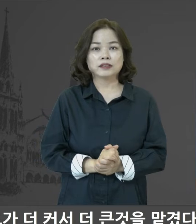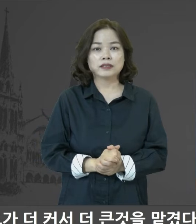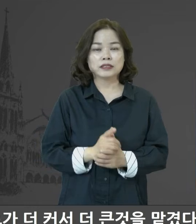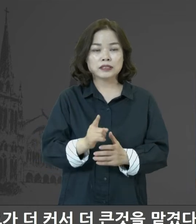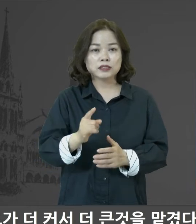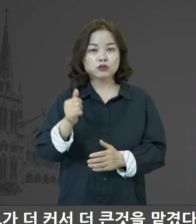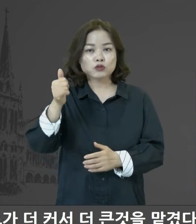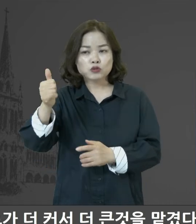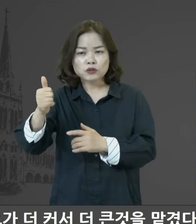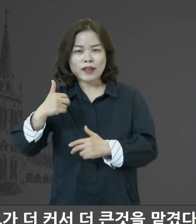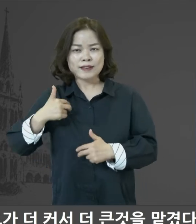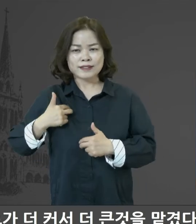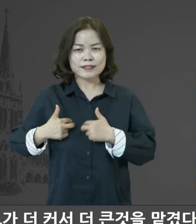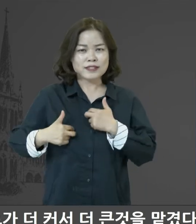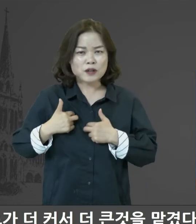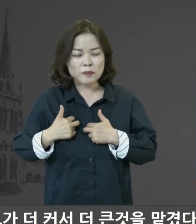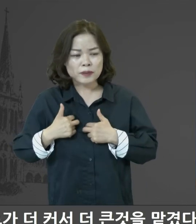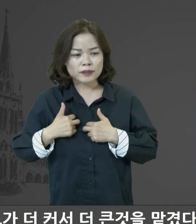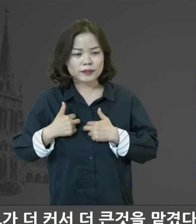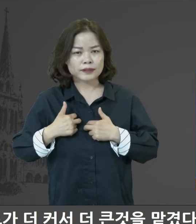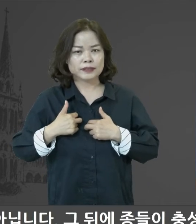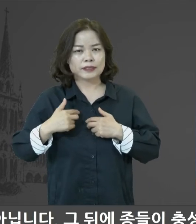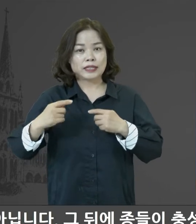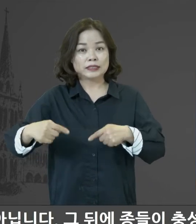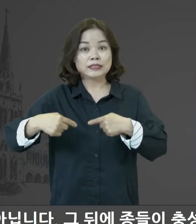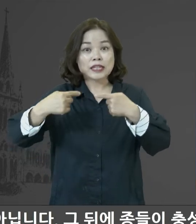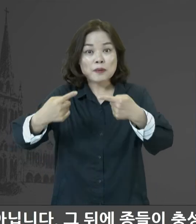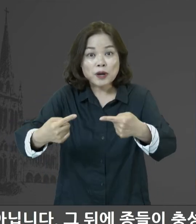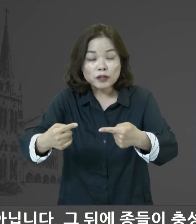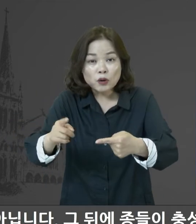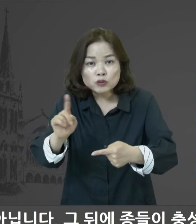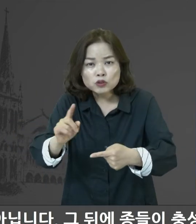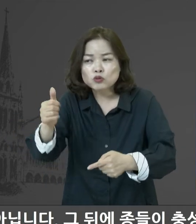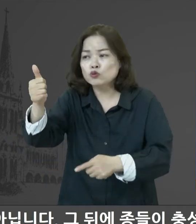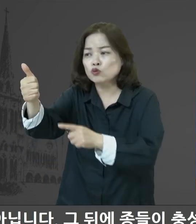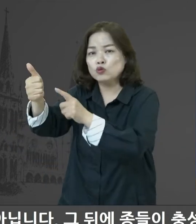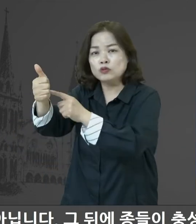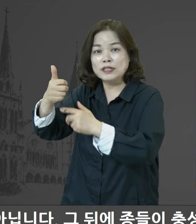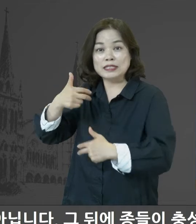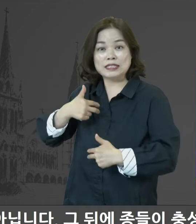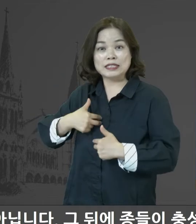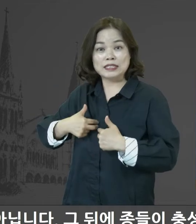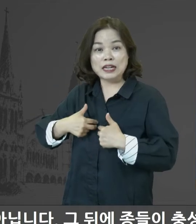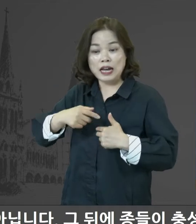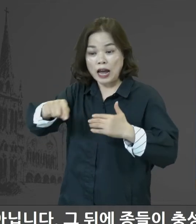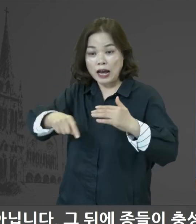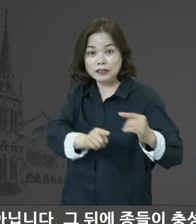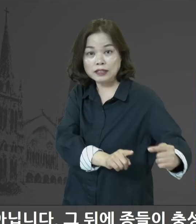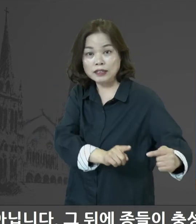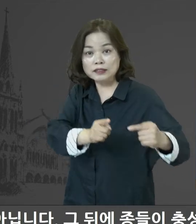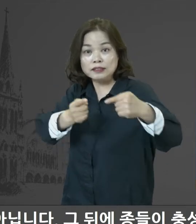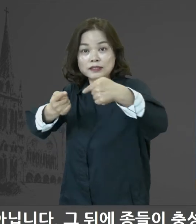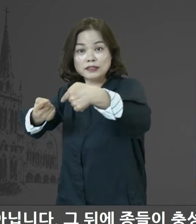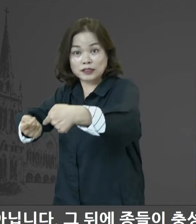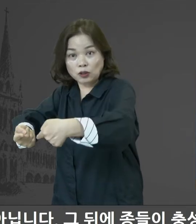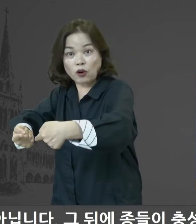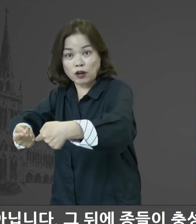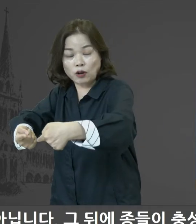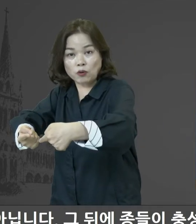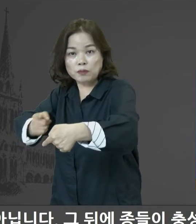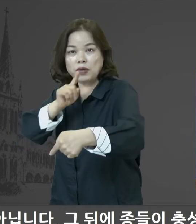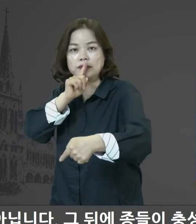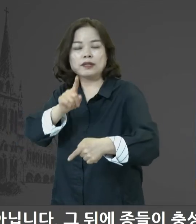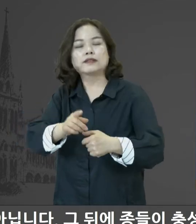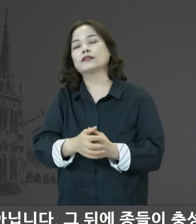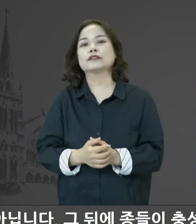그래서 그 주인의 즐거움에 참여라고 합니다. 이 말씀은 그 주인의 즐거움 안으로 들어오라고 이야기하는